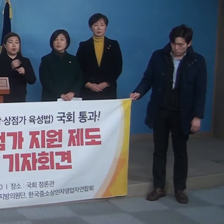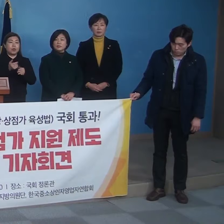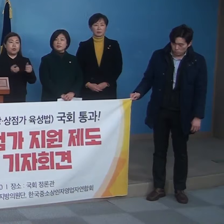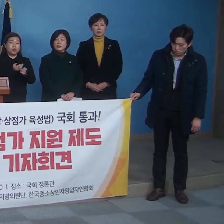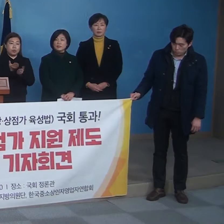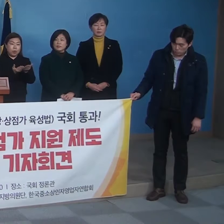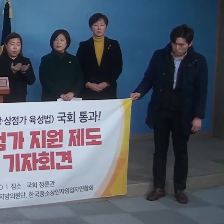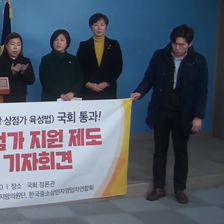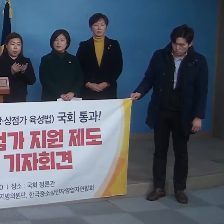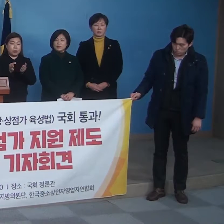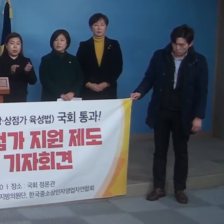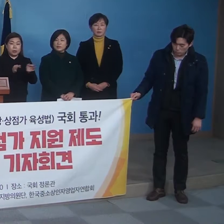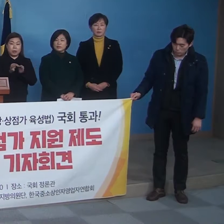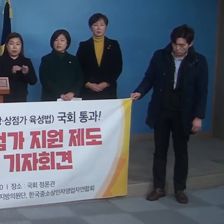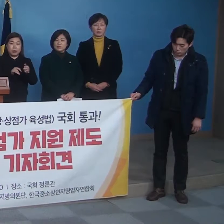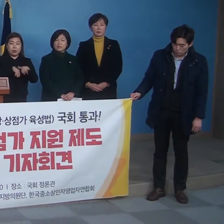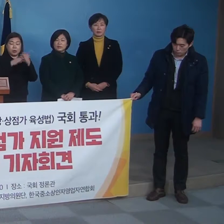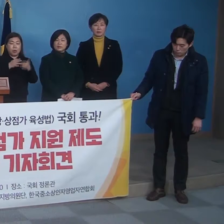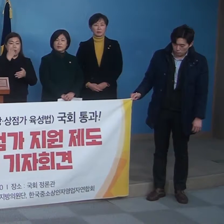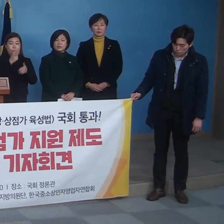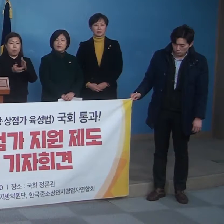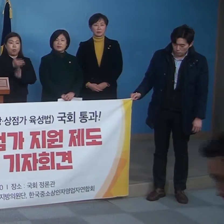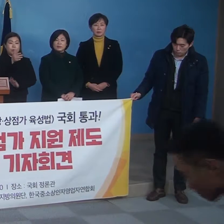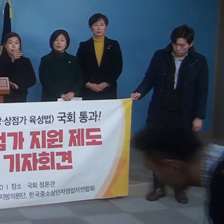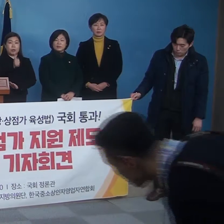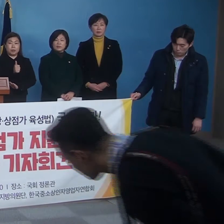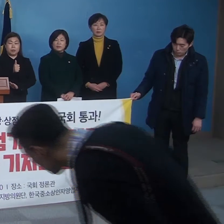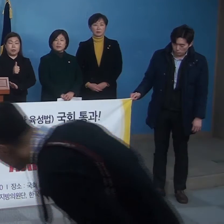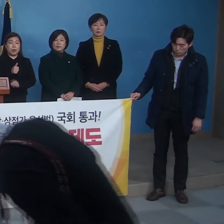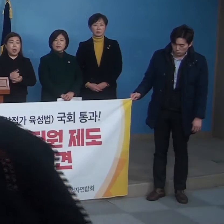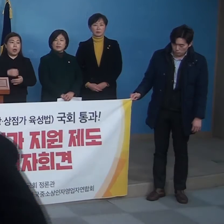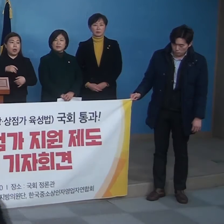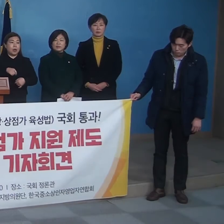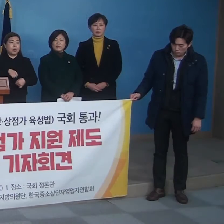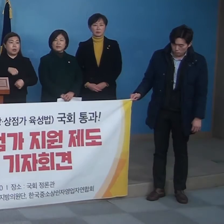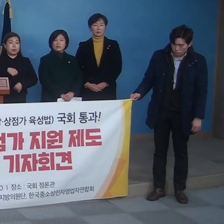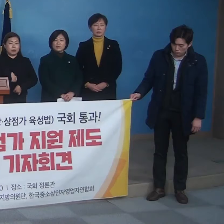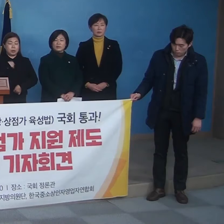한국중소유통상인협회 배재용 총괄본부장 함께해 주셨습니다. 정의당